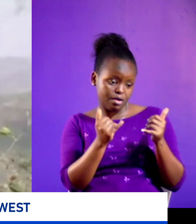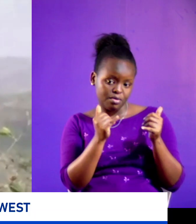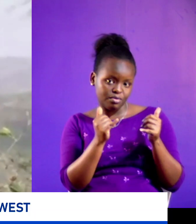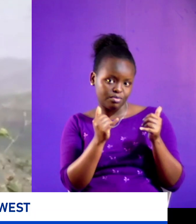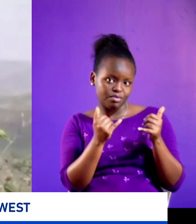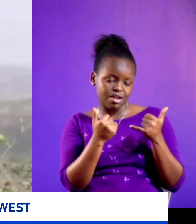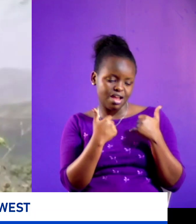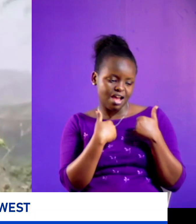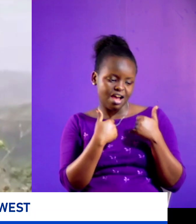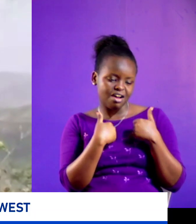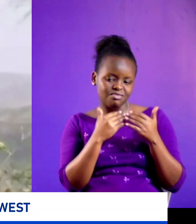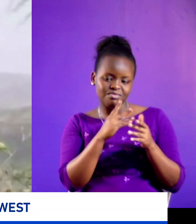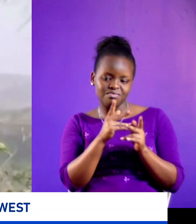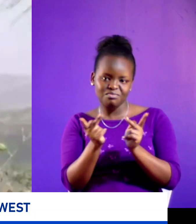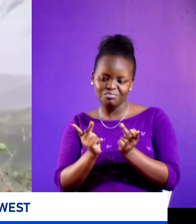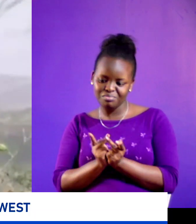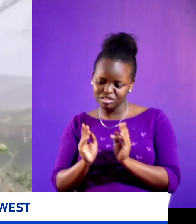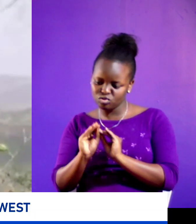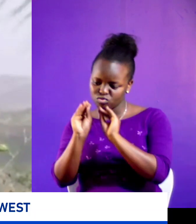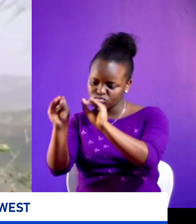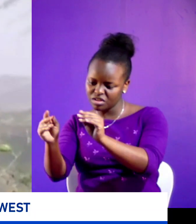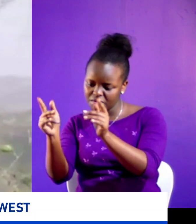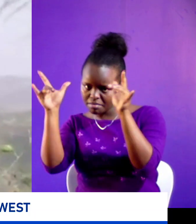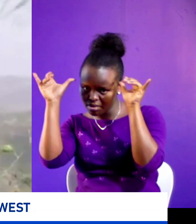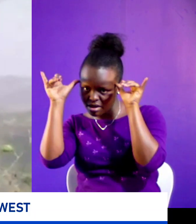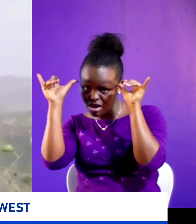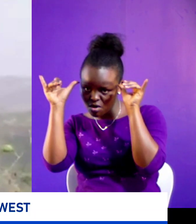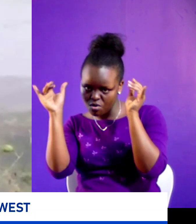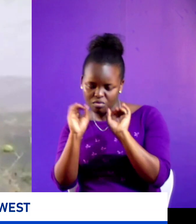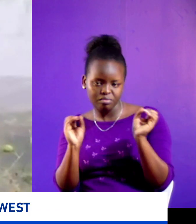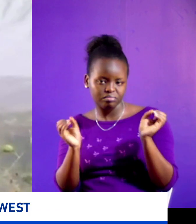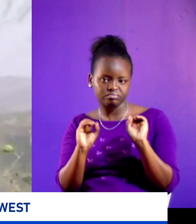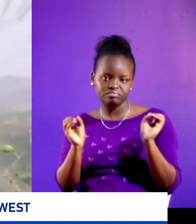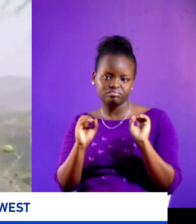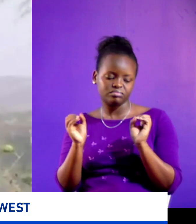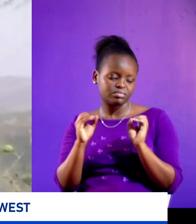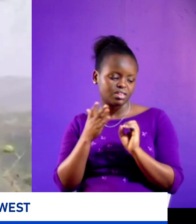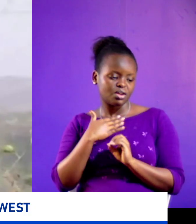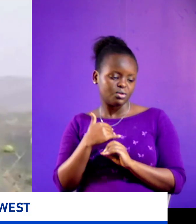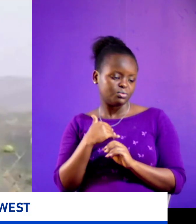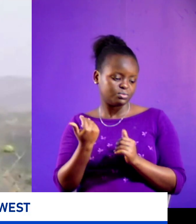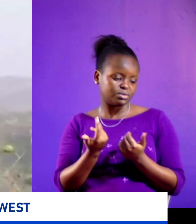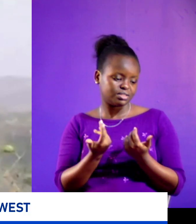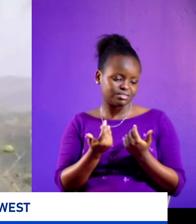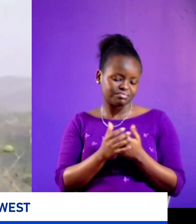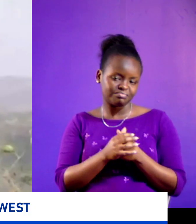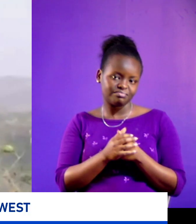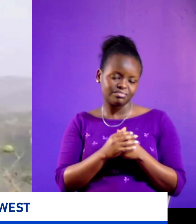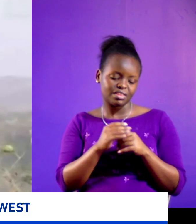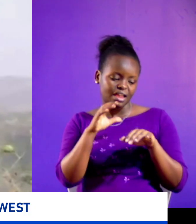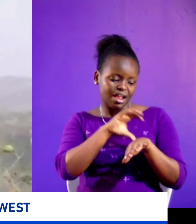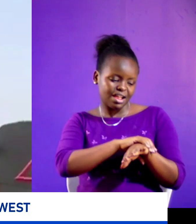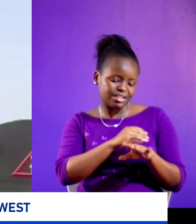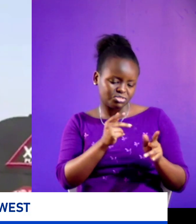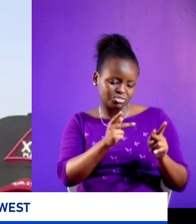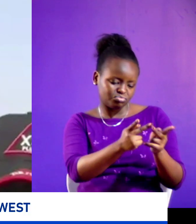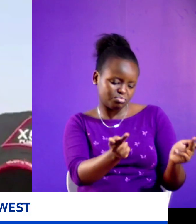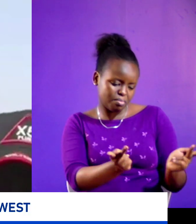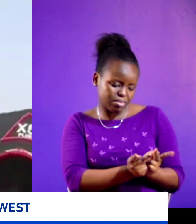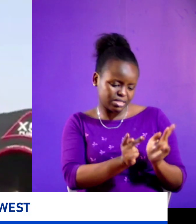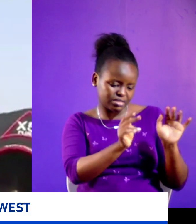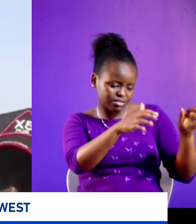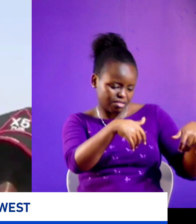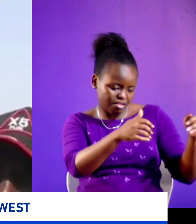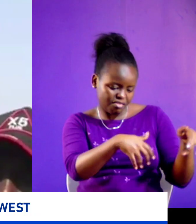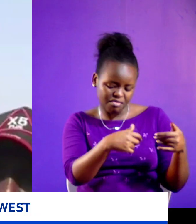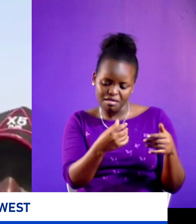ya kuhamisha ng'ombe. So watu wanataka mtu ukipata shamba yako ya kayako alafu unaanza kufanya hata paddocking ndio upate mahali ya kulisha, mahali kidogo ya kulima.